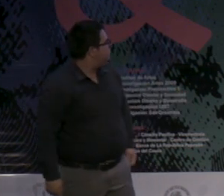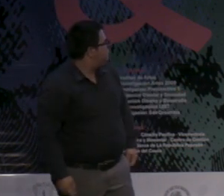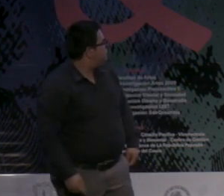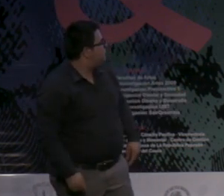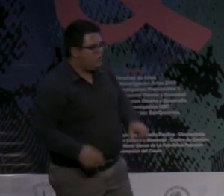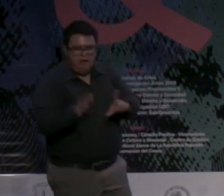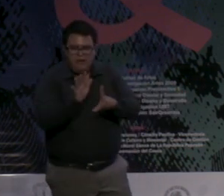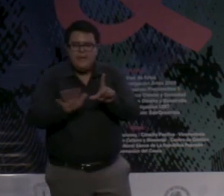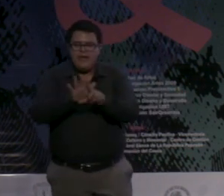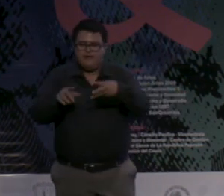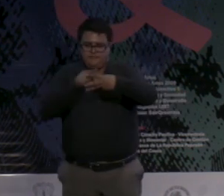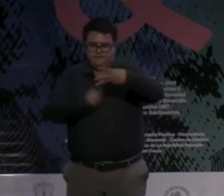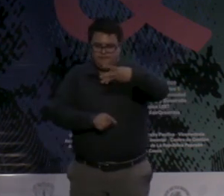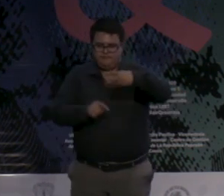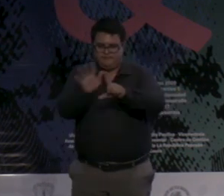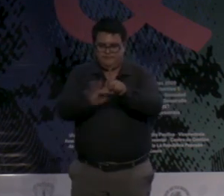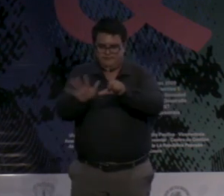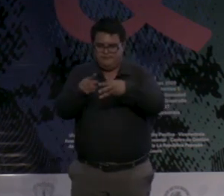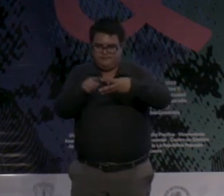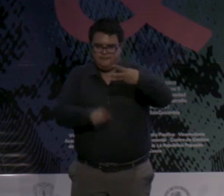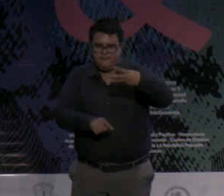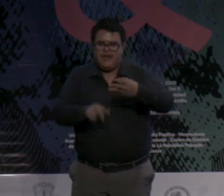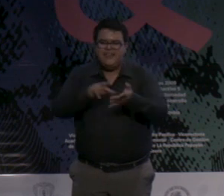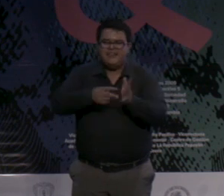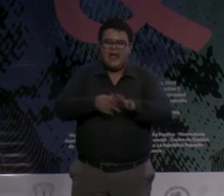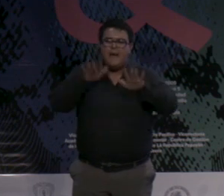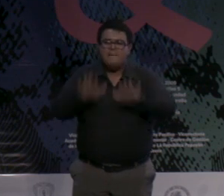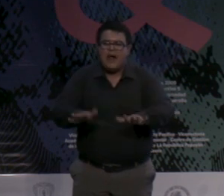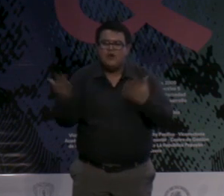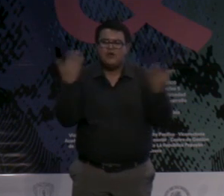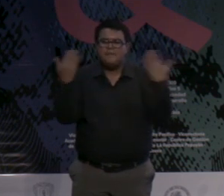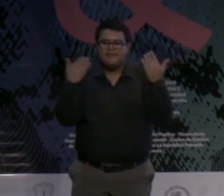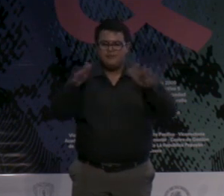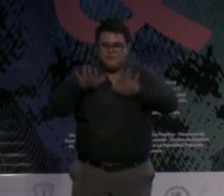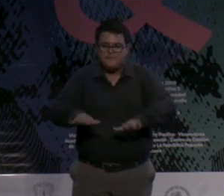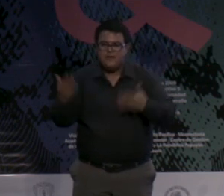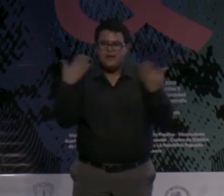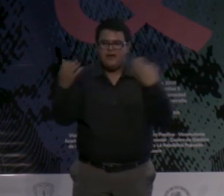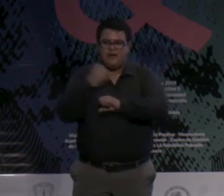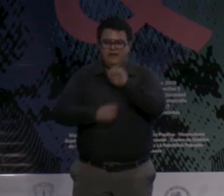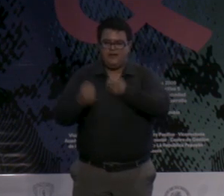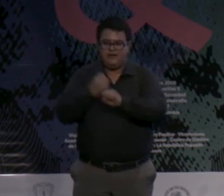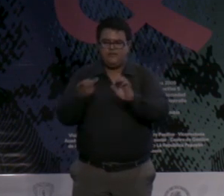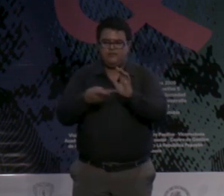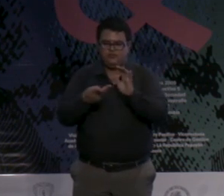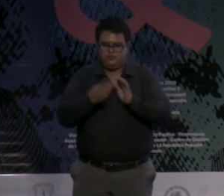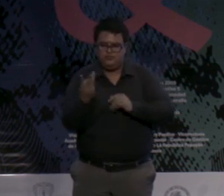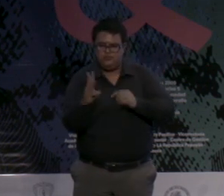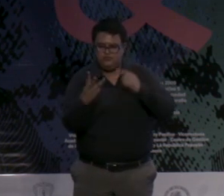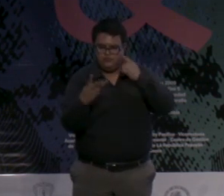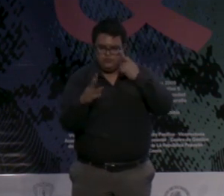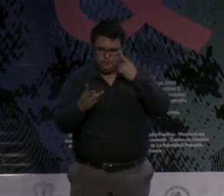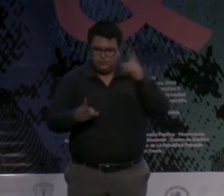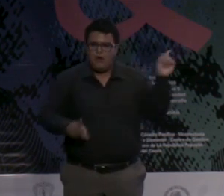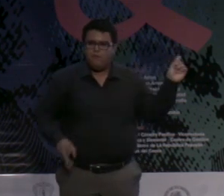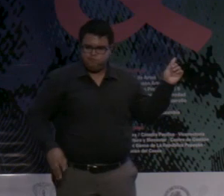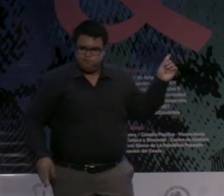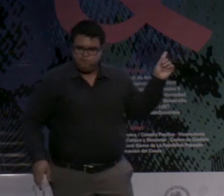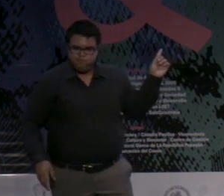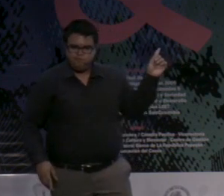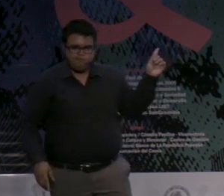Quisiera mostrarles 3 videos que corresponden al paro campesino de 2013, en los cuales